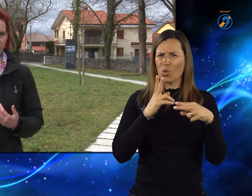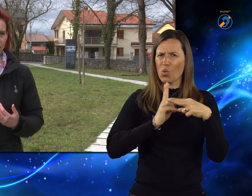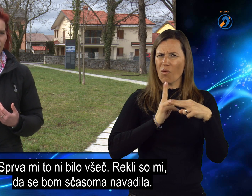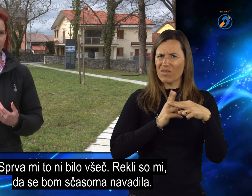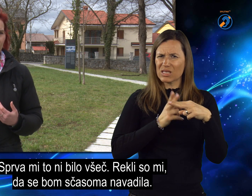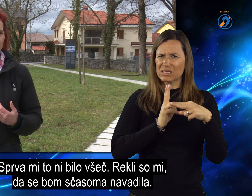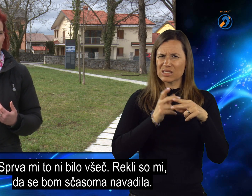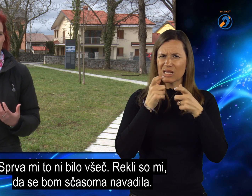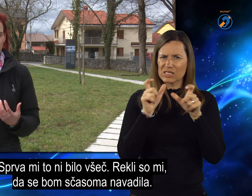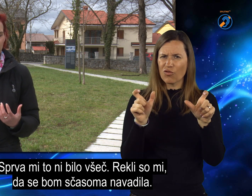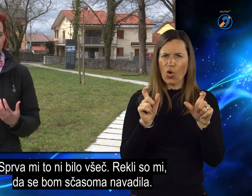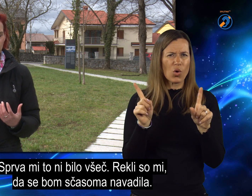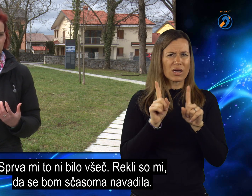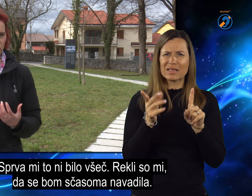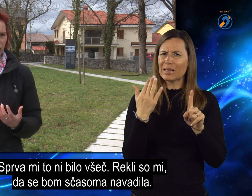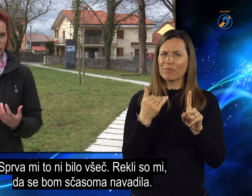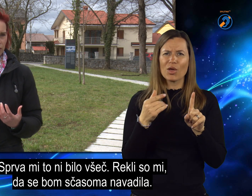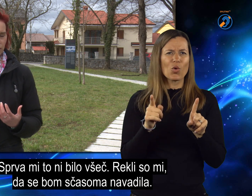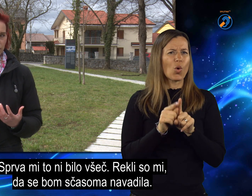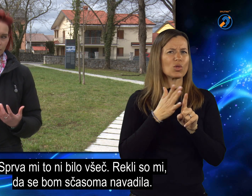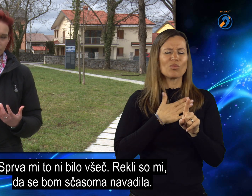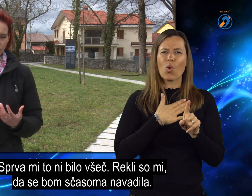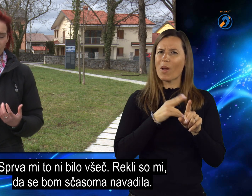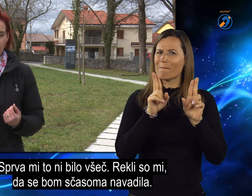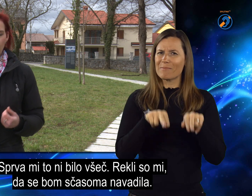glas. Sprva mi ni bil to všeč.